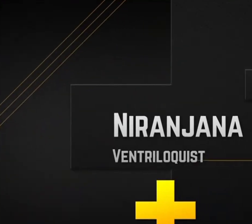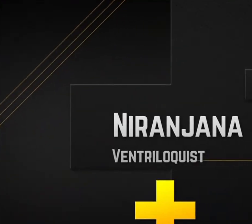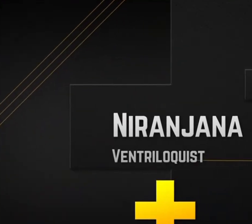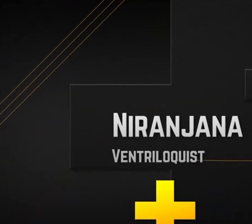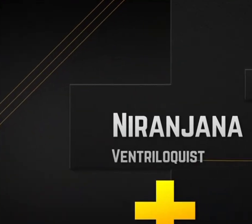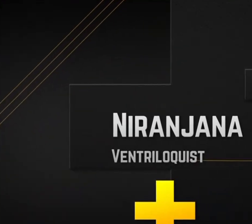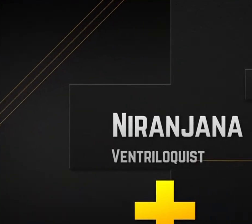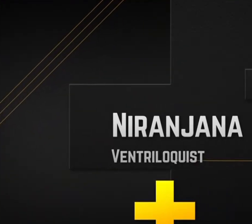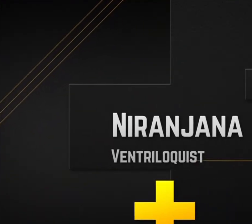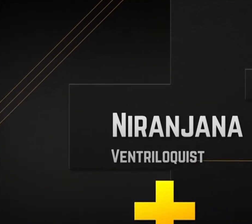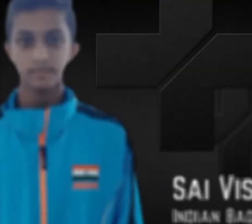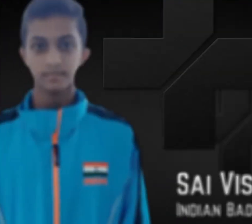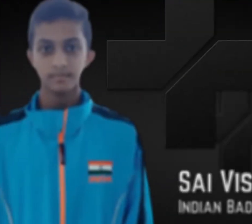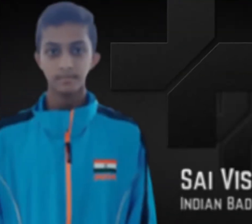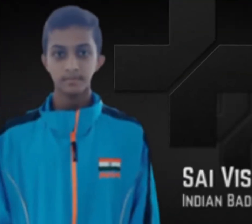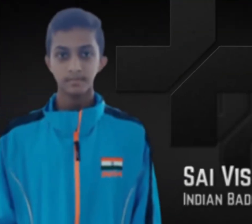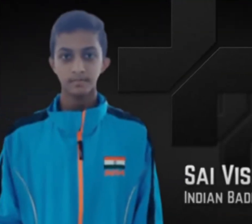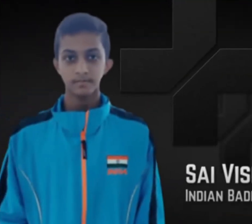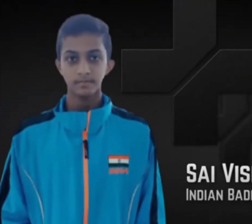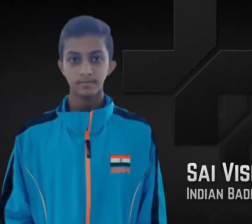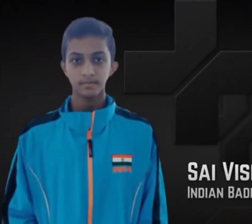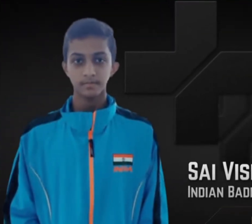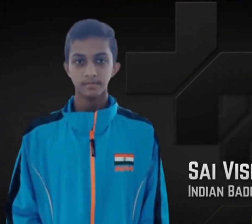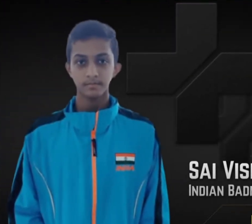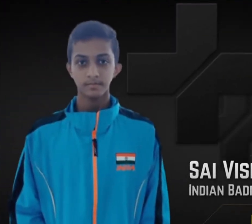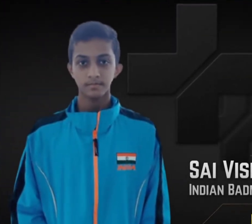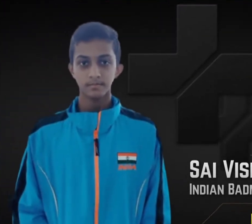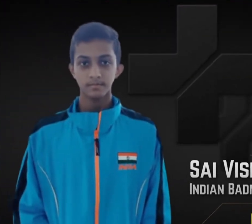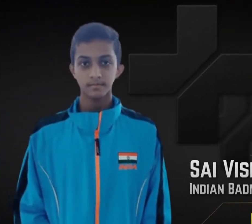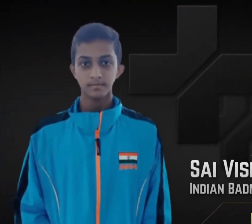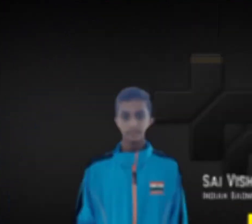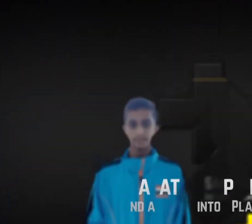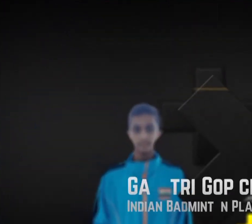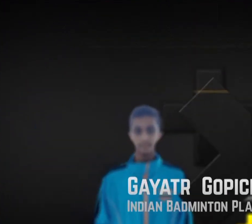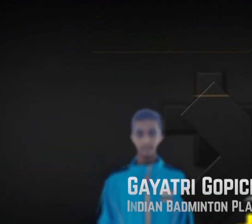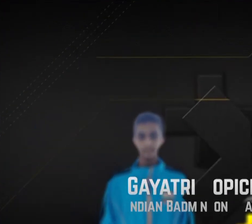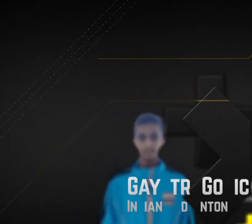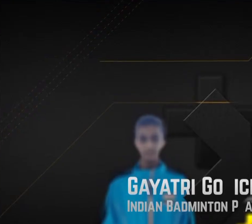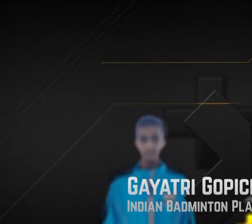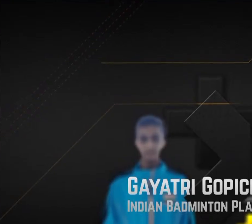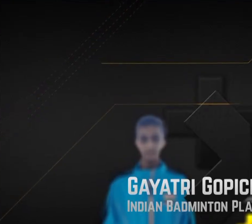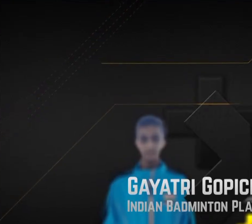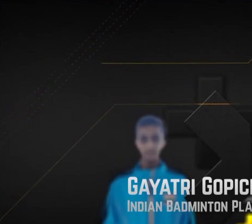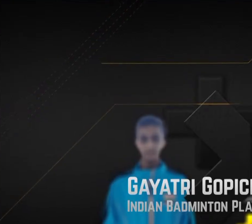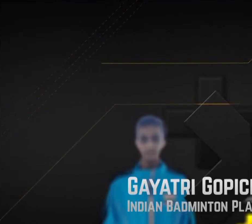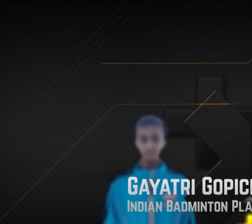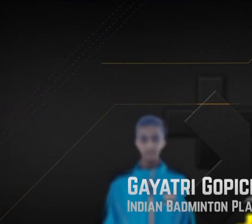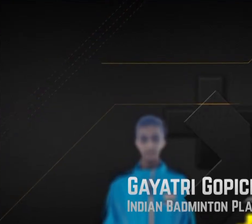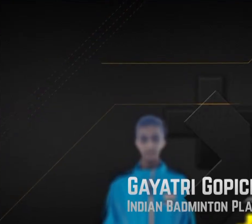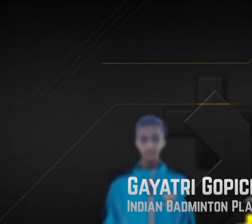बने, हम अपना रास्ता स्वयं चुने। कोई